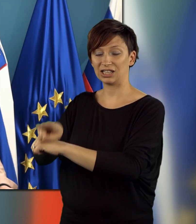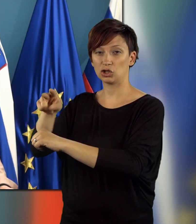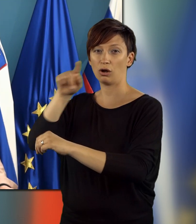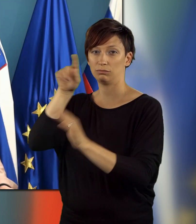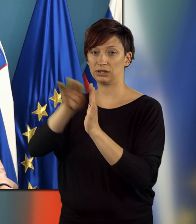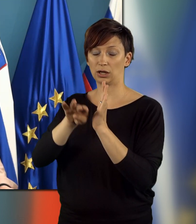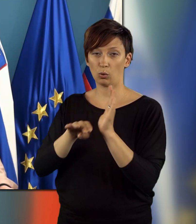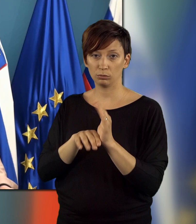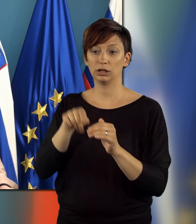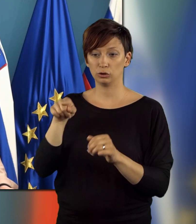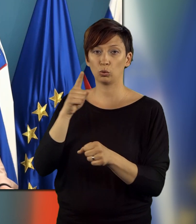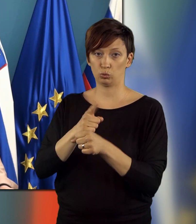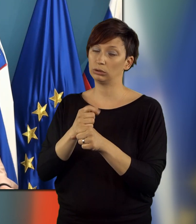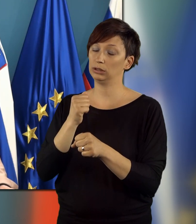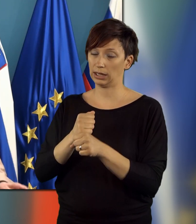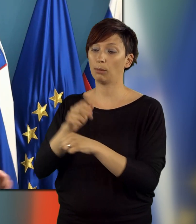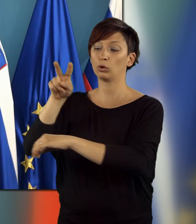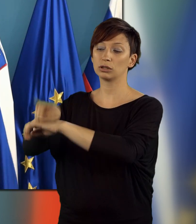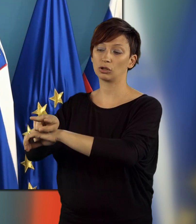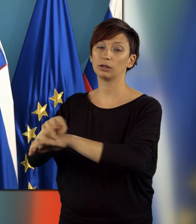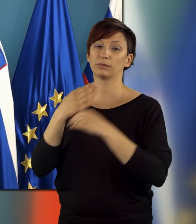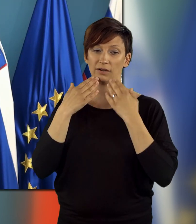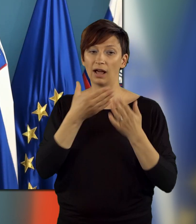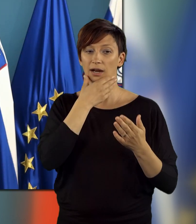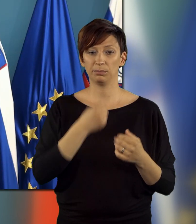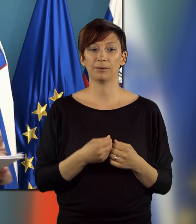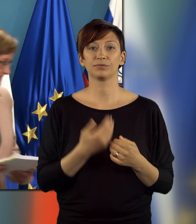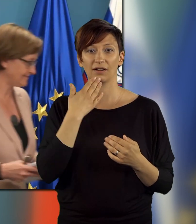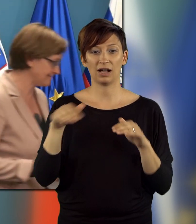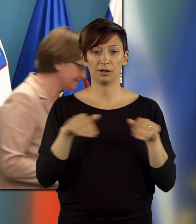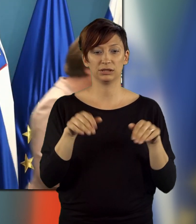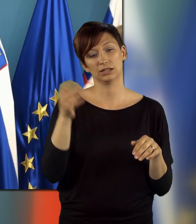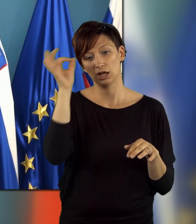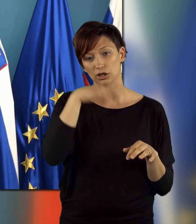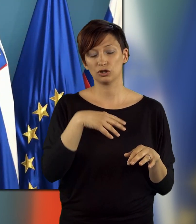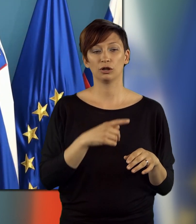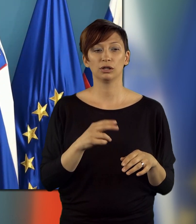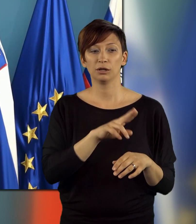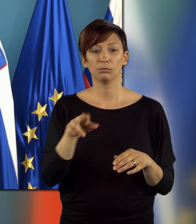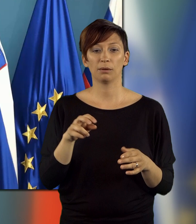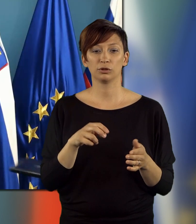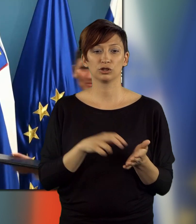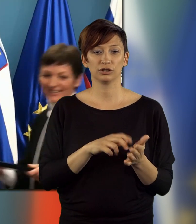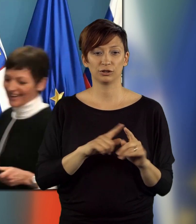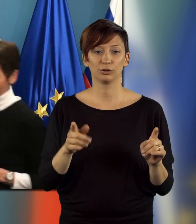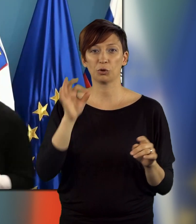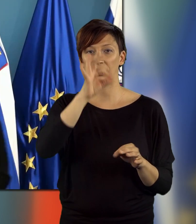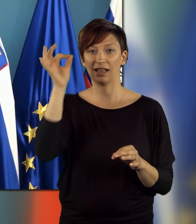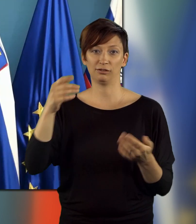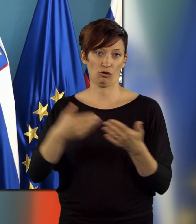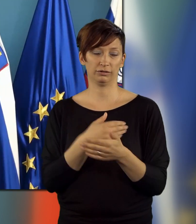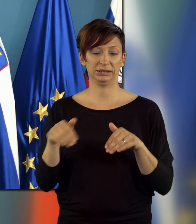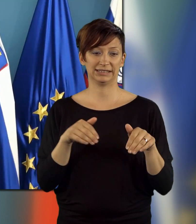z zakonom in tega tudi izvajamo. Hvala lepa. Hvala ministrici. Žal nam ministrica ima naprej. Dobar dan.